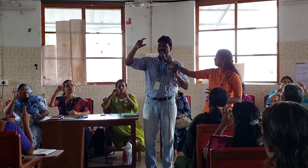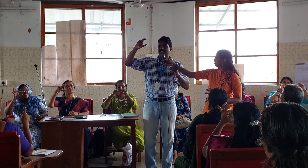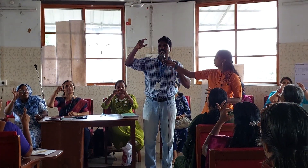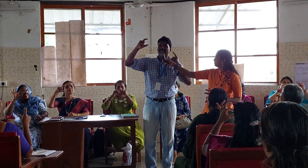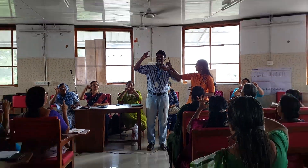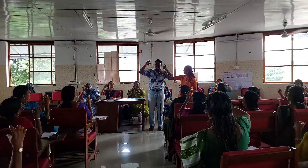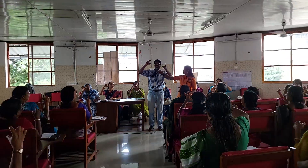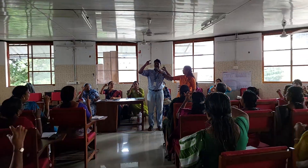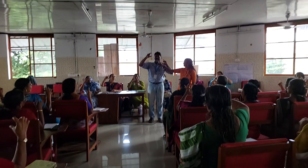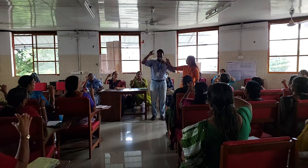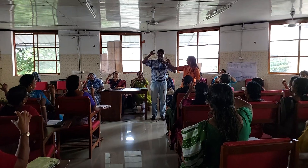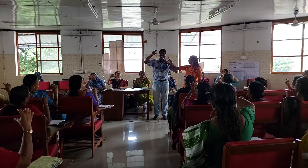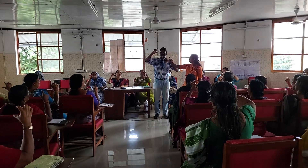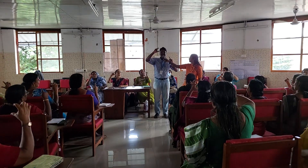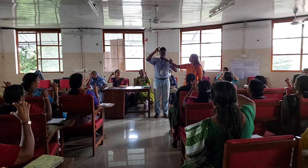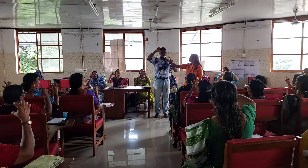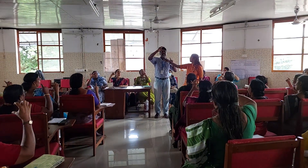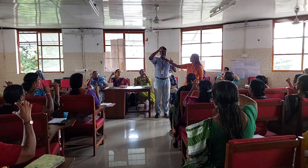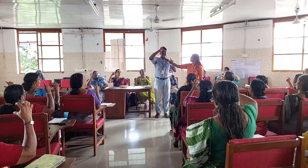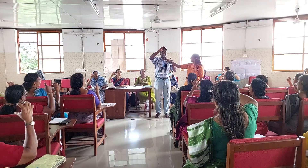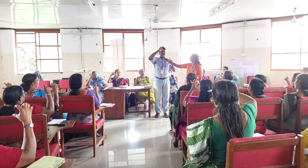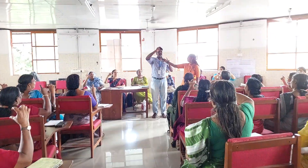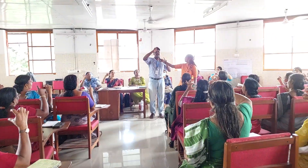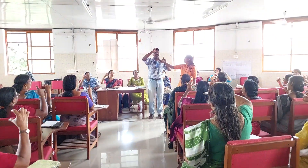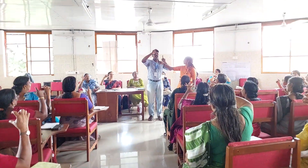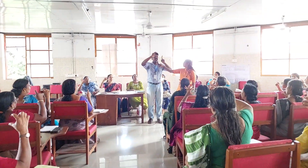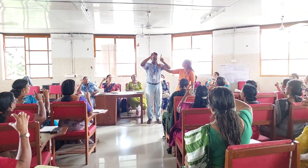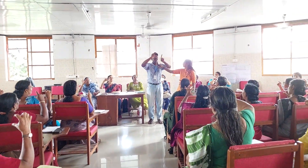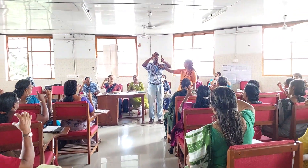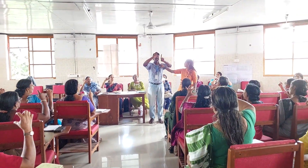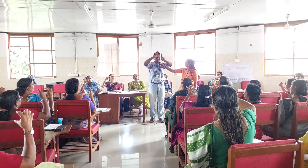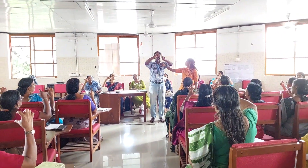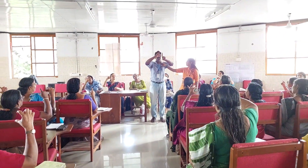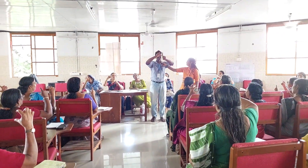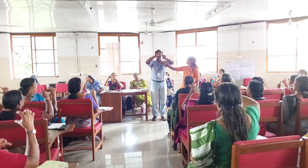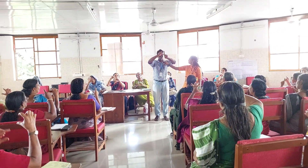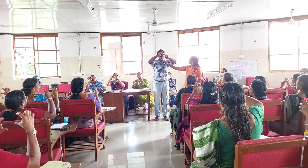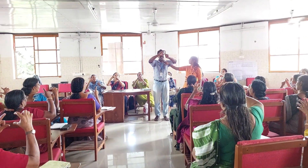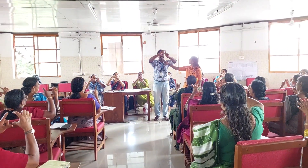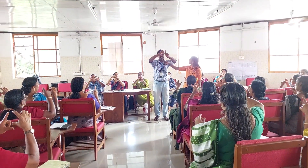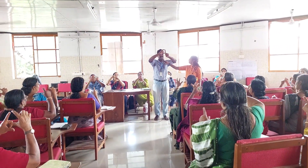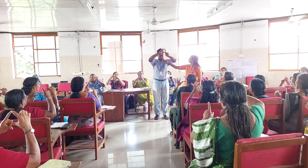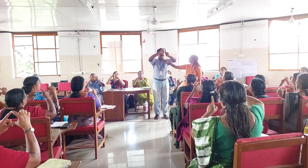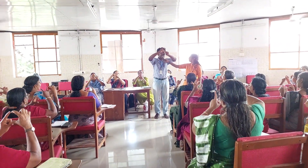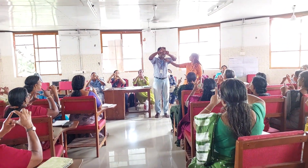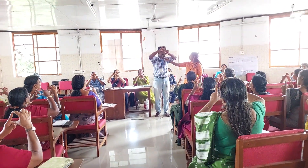ആരും കാണുന്നില്ലെങ്കിൽ പറയണേ. സി ആണെങ്കിൽ ഓക്കെ, ഈ വിരൽ ചേർത്ത് വെച്ചാൽ അത് ഡി ആയി.